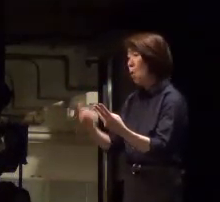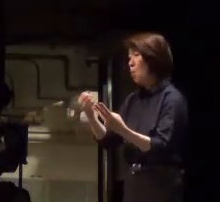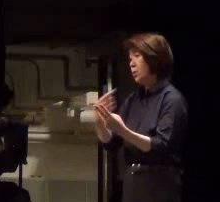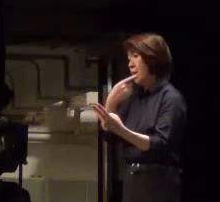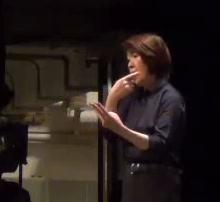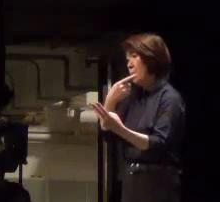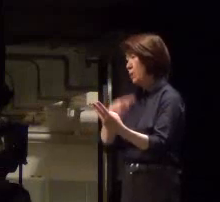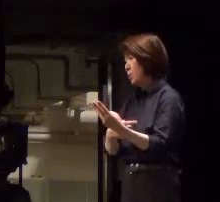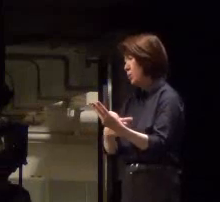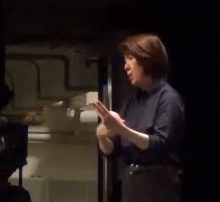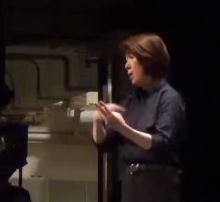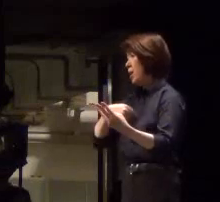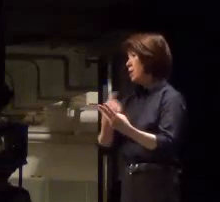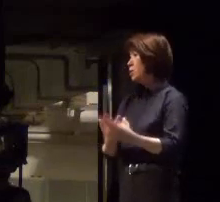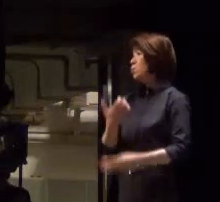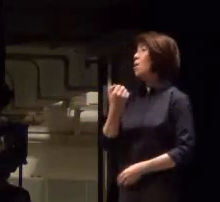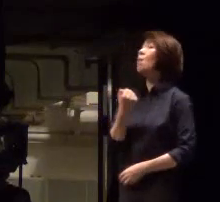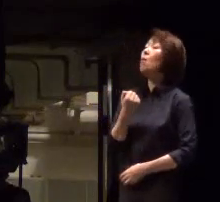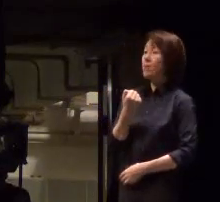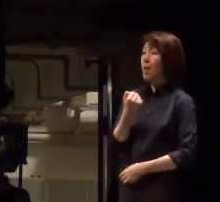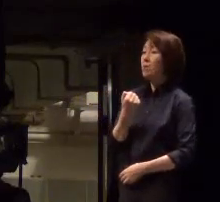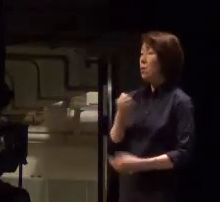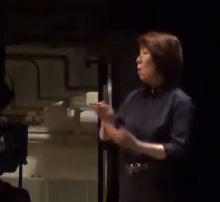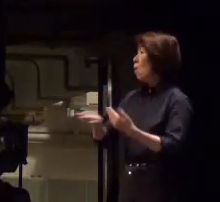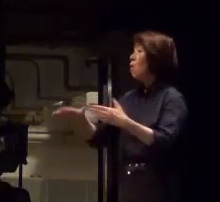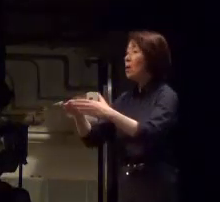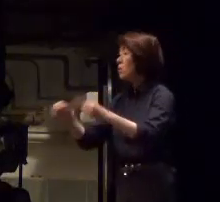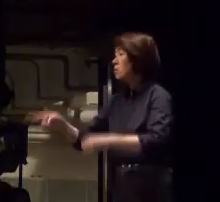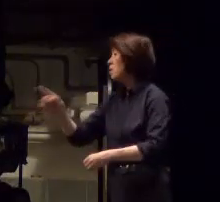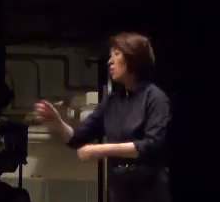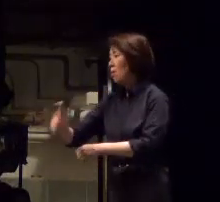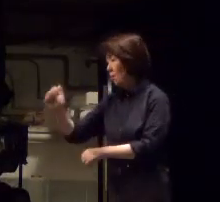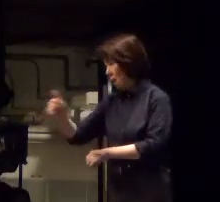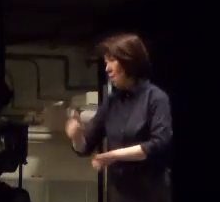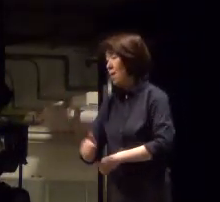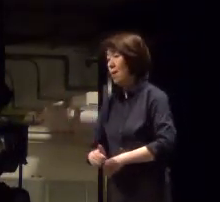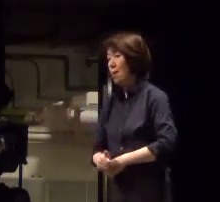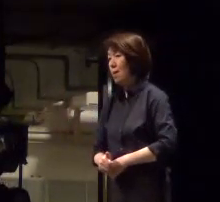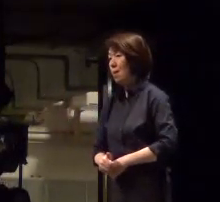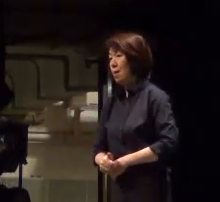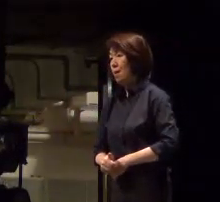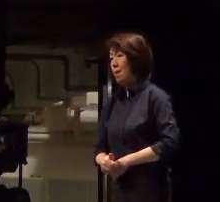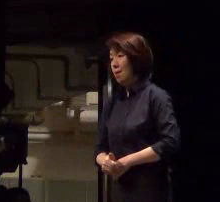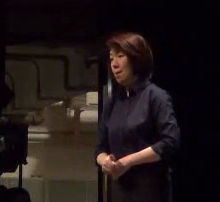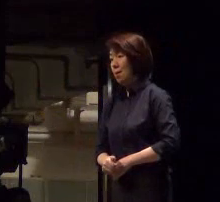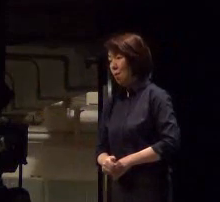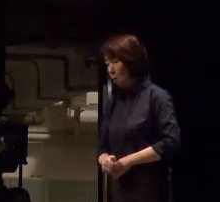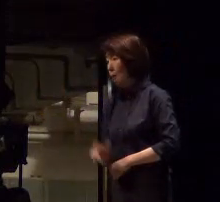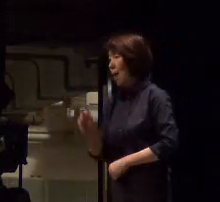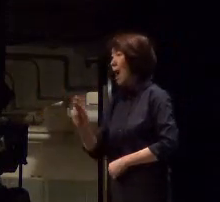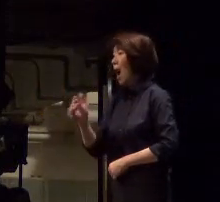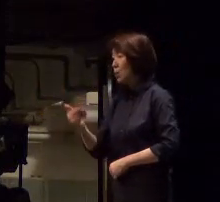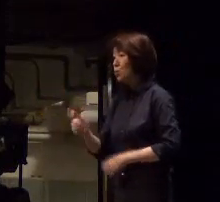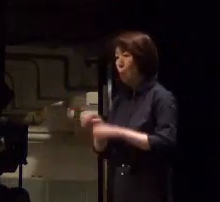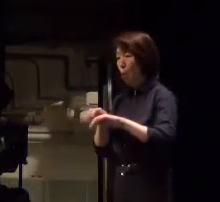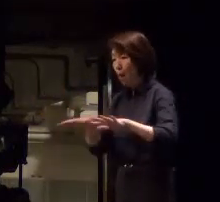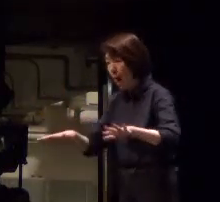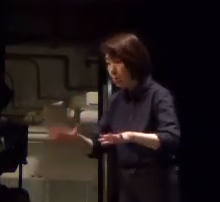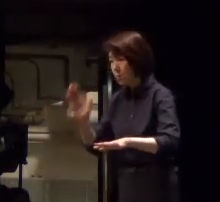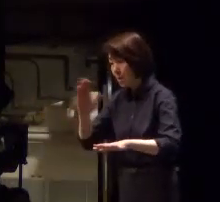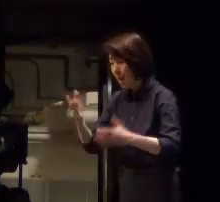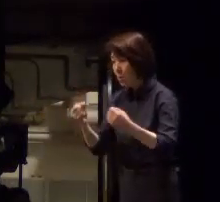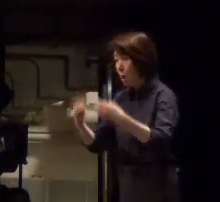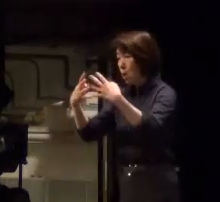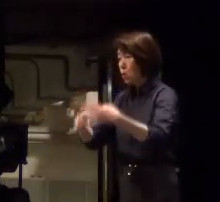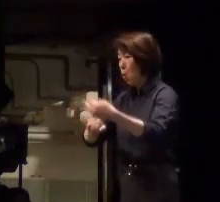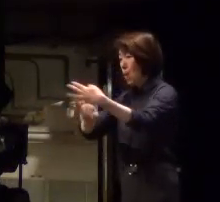。自分は持っているけれども、他の国にはそれを持たさないということで核不拡散条約を作